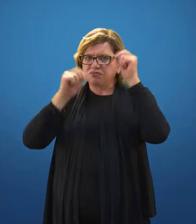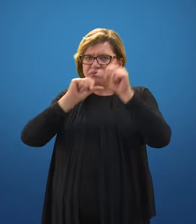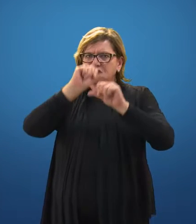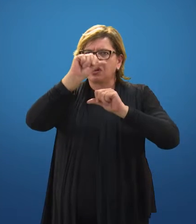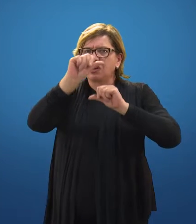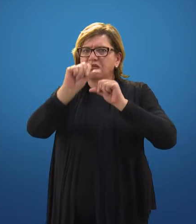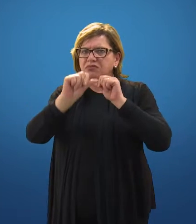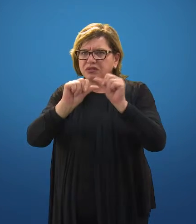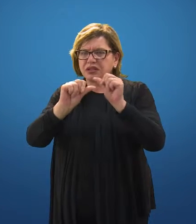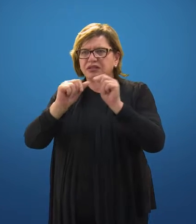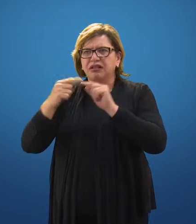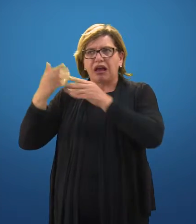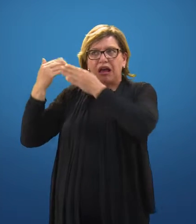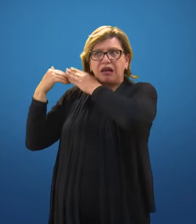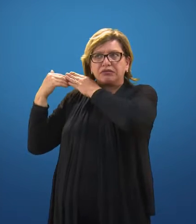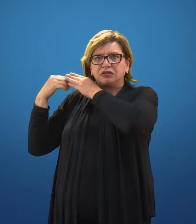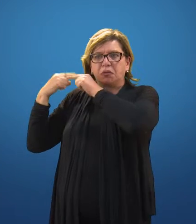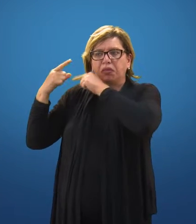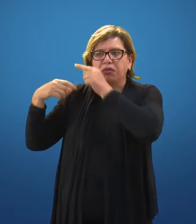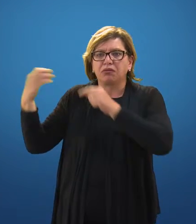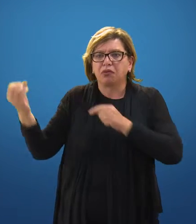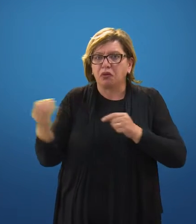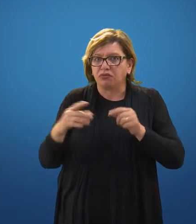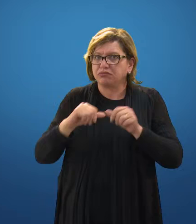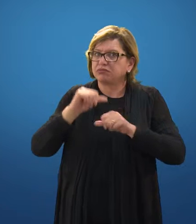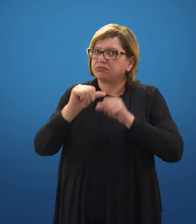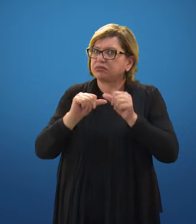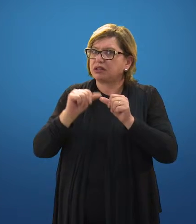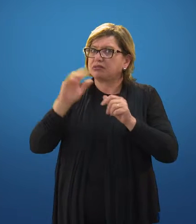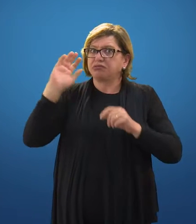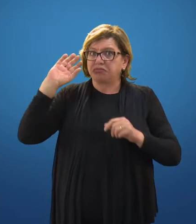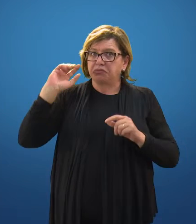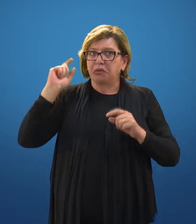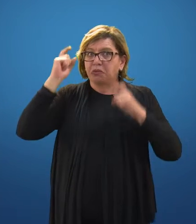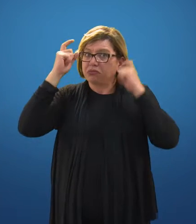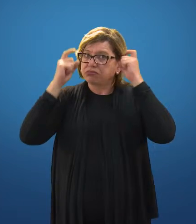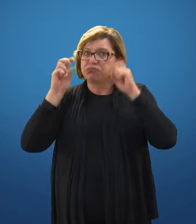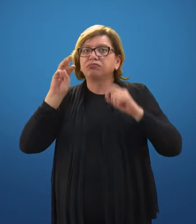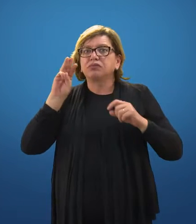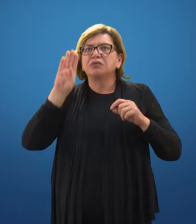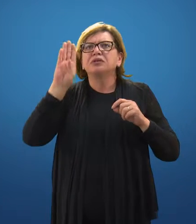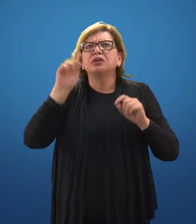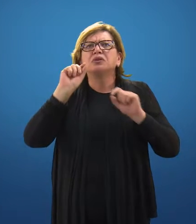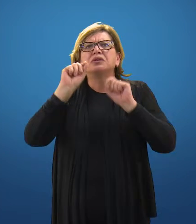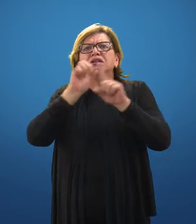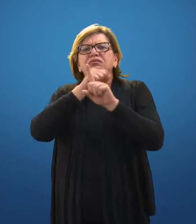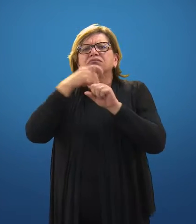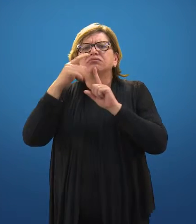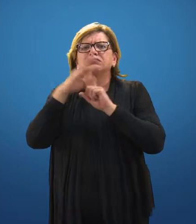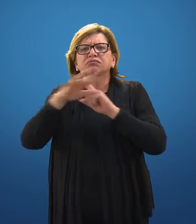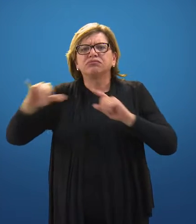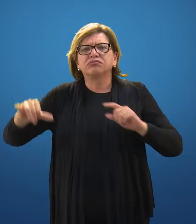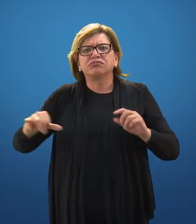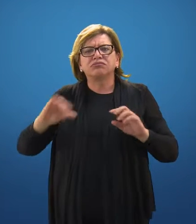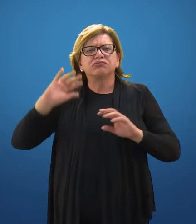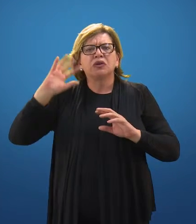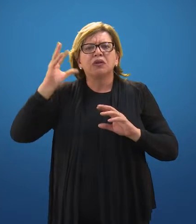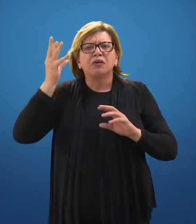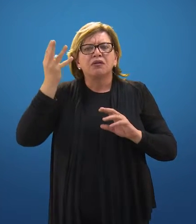do Estado antigo para o Estado moderno. Quais as mudanças que as sociedades sofreram com